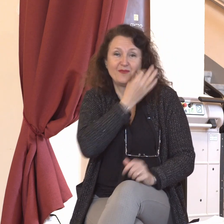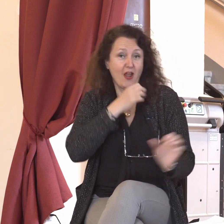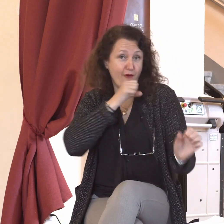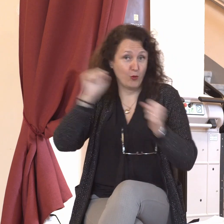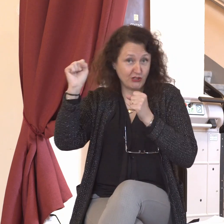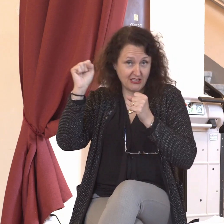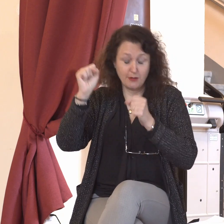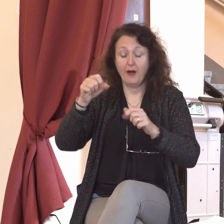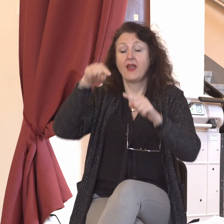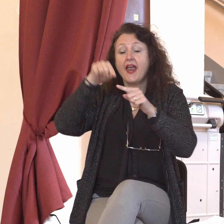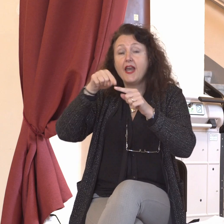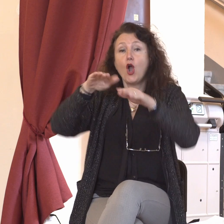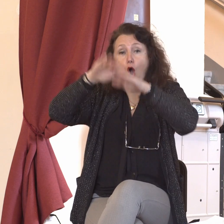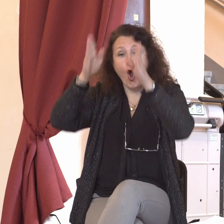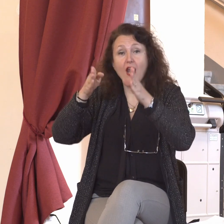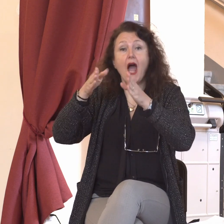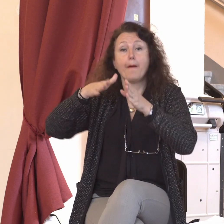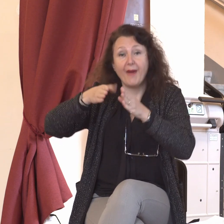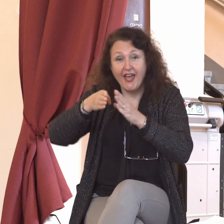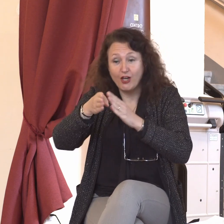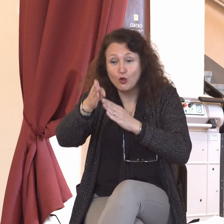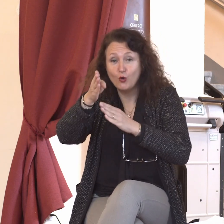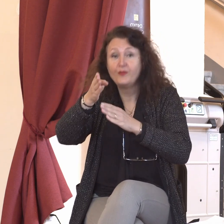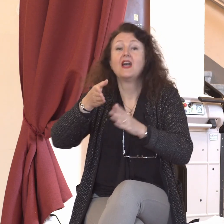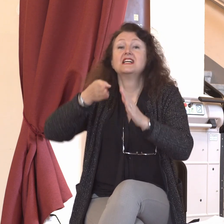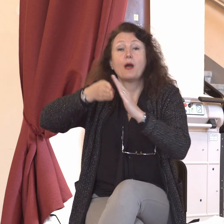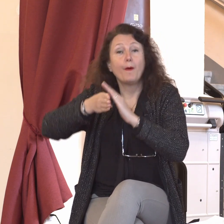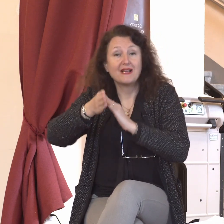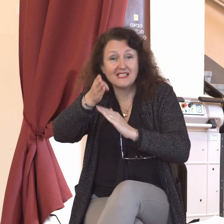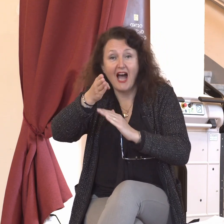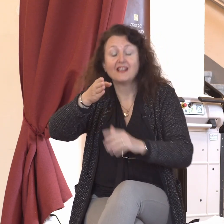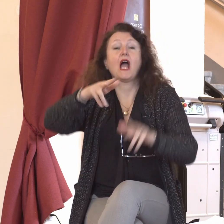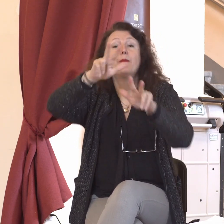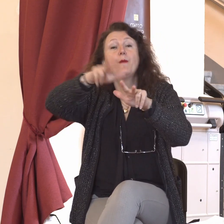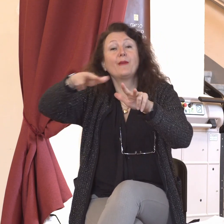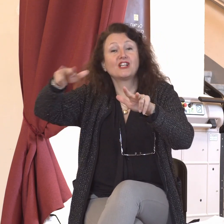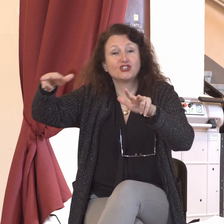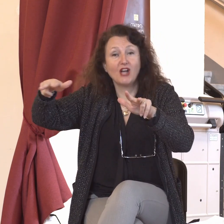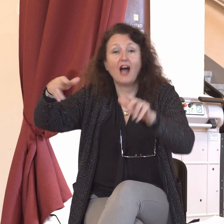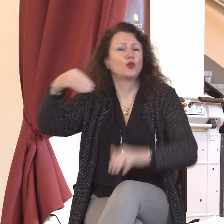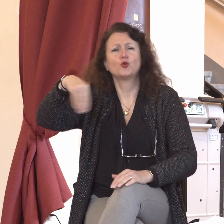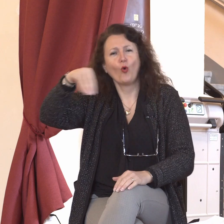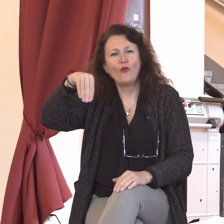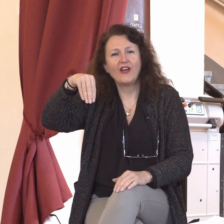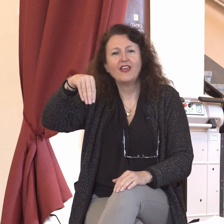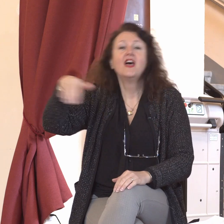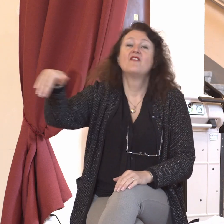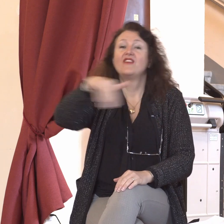Trasadella, è famosissima, lì Colle aperto, siamo passati, abbiamo parcheggiato dove?